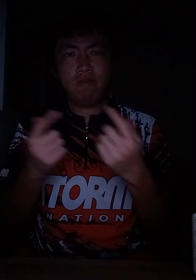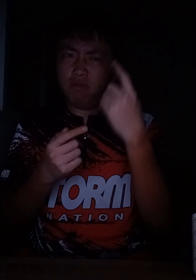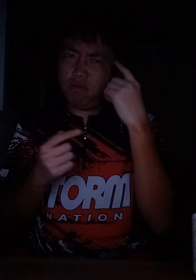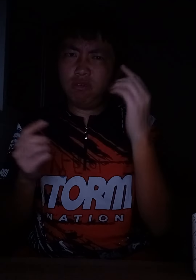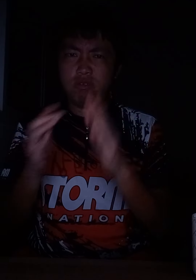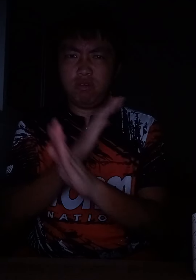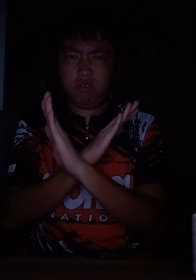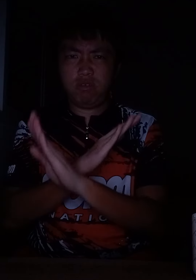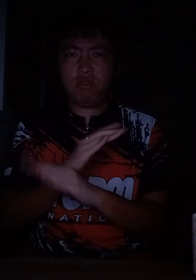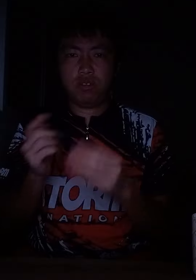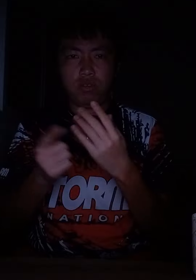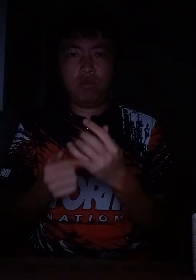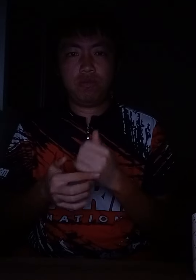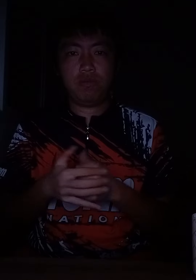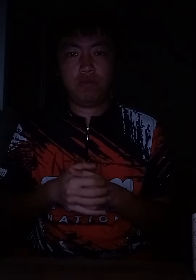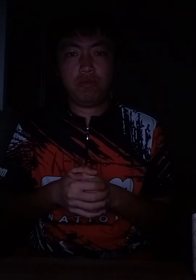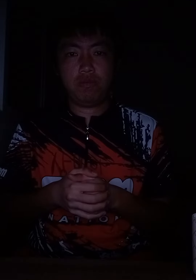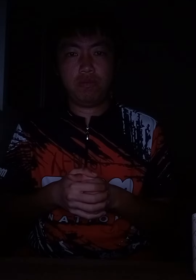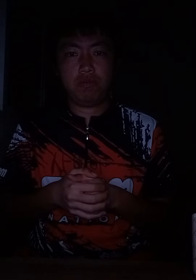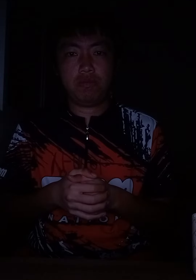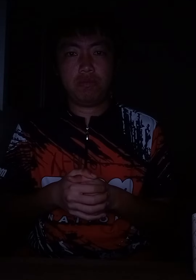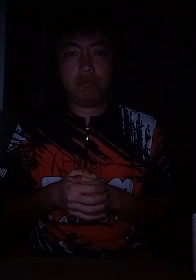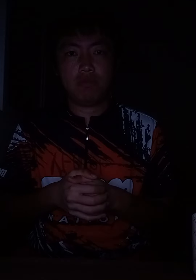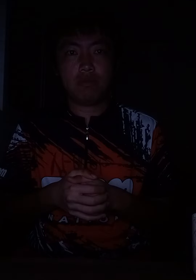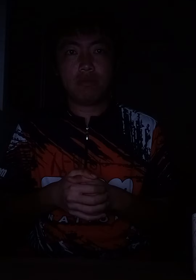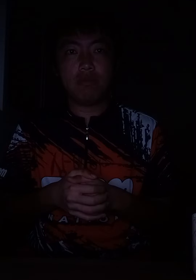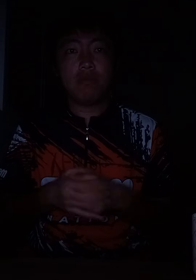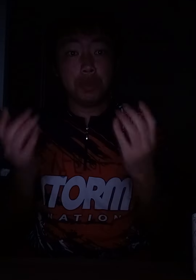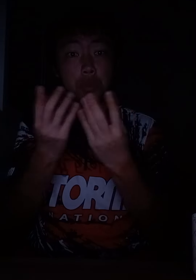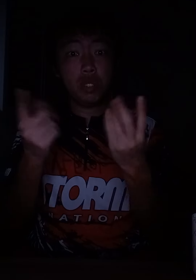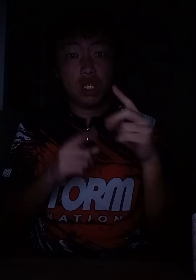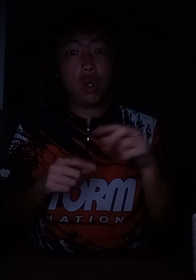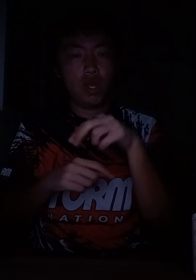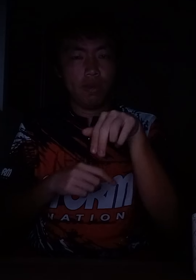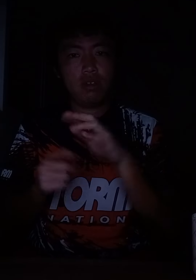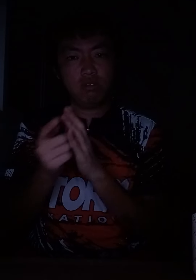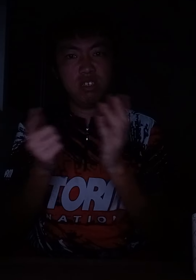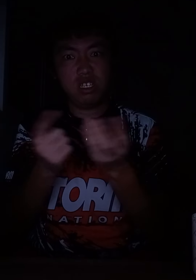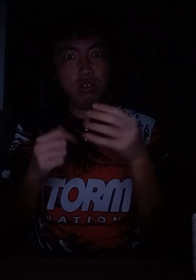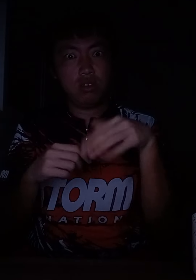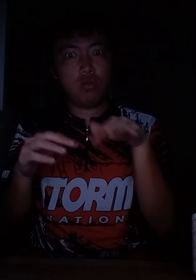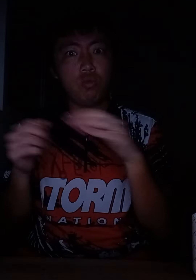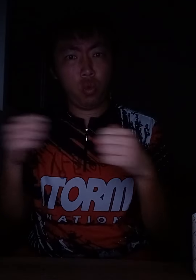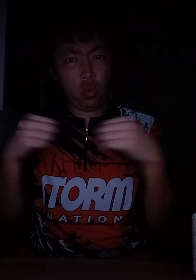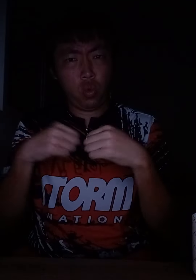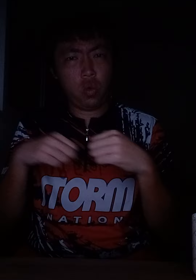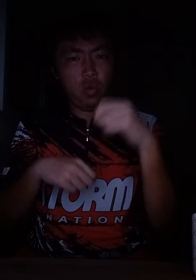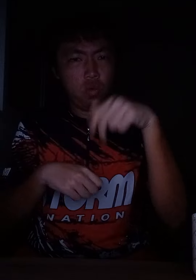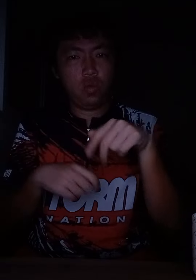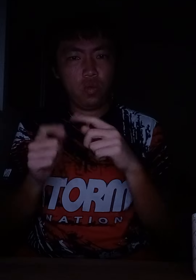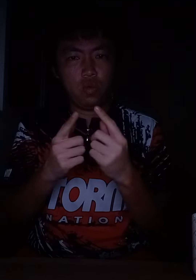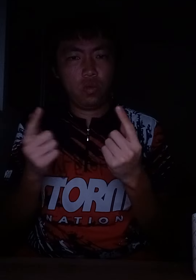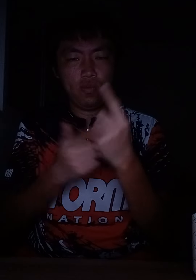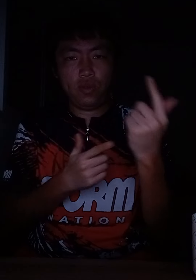나지 않는다고 진술한 것으로 알려졌습니다. 서울 송파경찰서는 A씨를 특수폭행 및 폭행 혐의로 입건해 조사